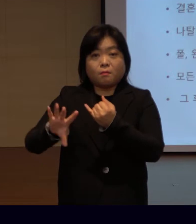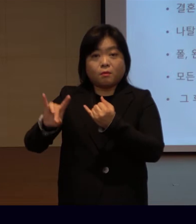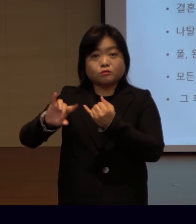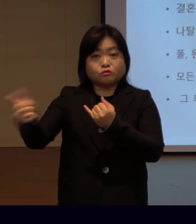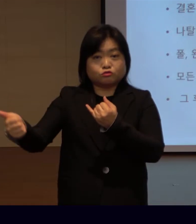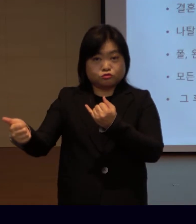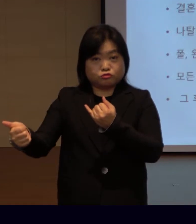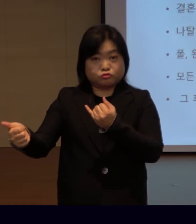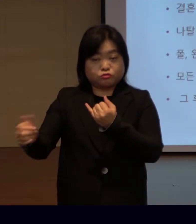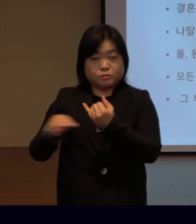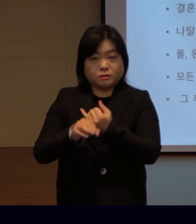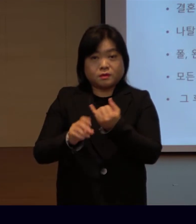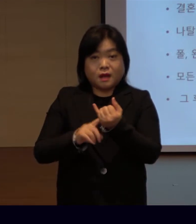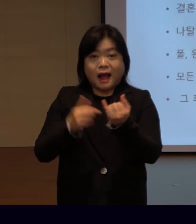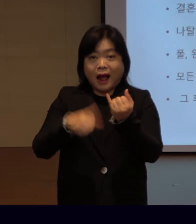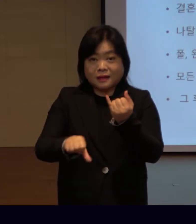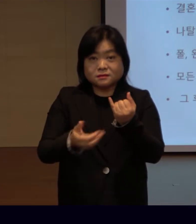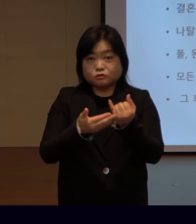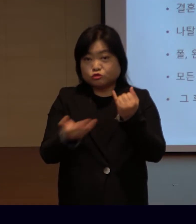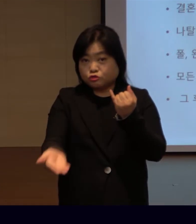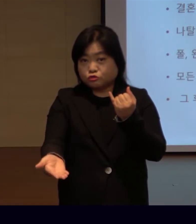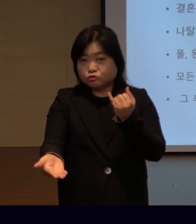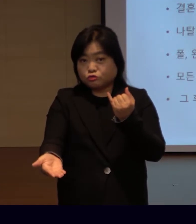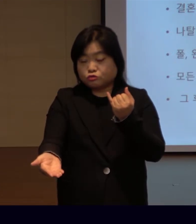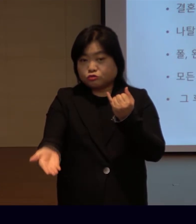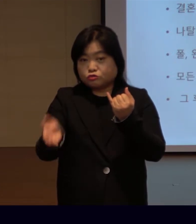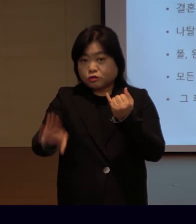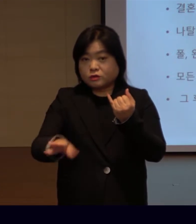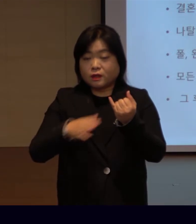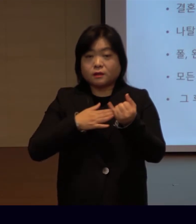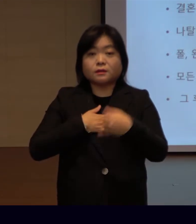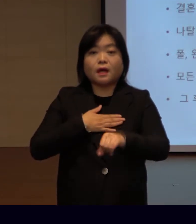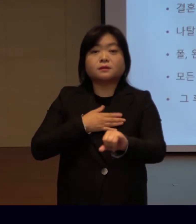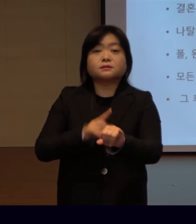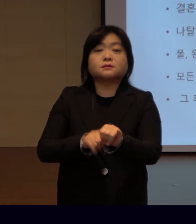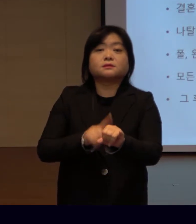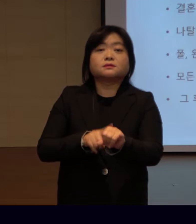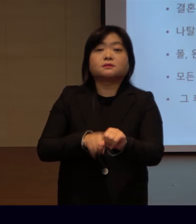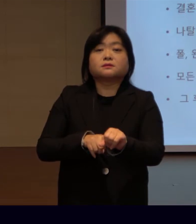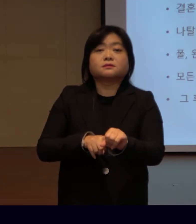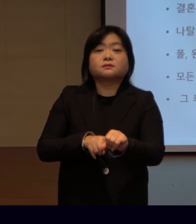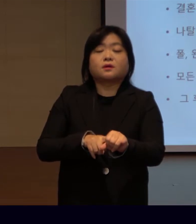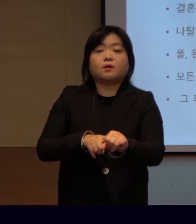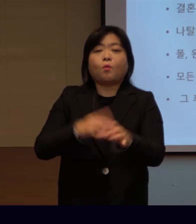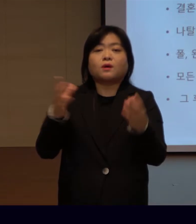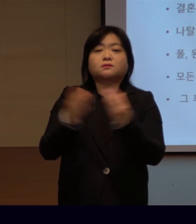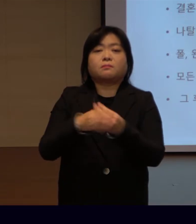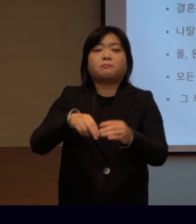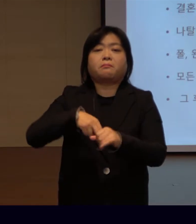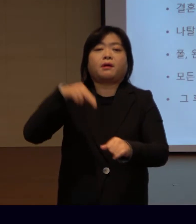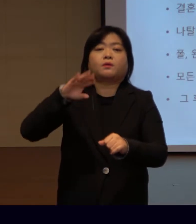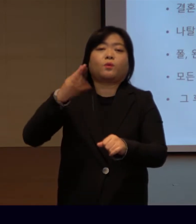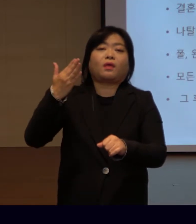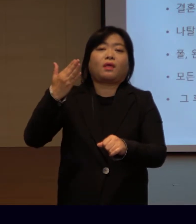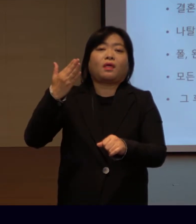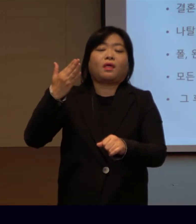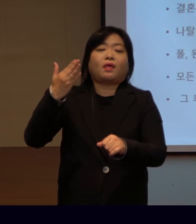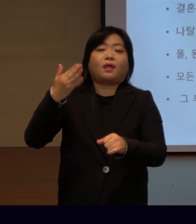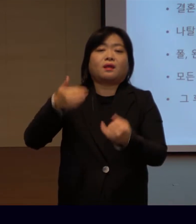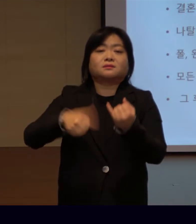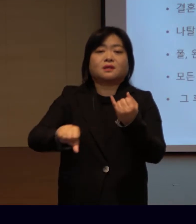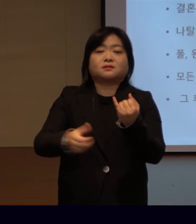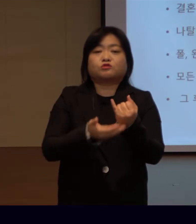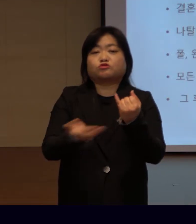죽으면 그 아들한테 가잖아요. 그러면 자기 딸은 한 푼도 안 남는 거예요. 그나마 자기 돈도 또